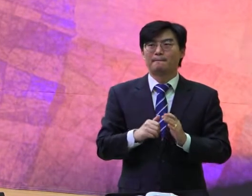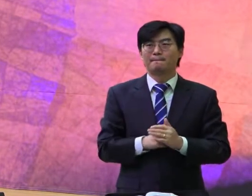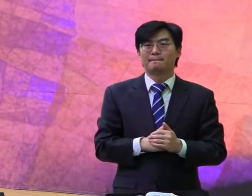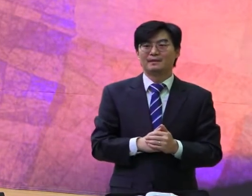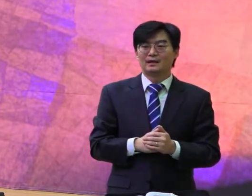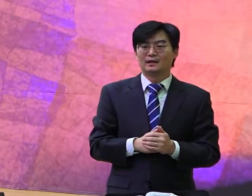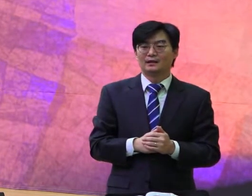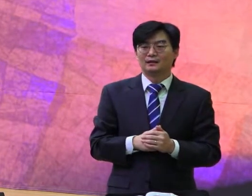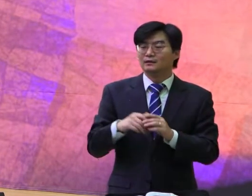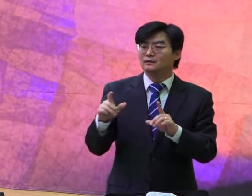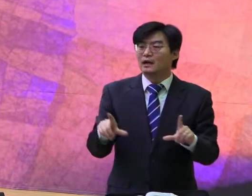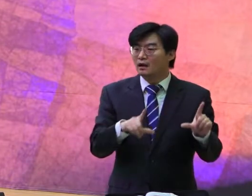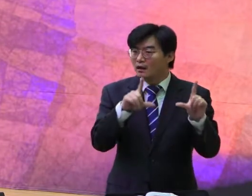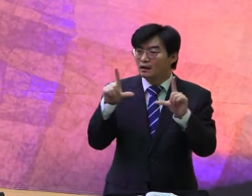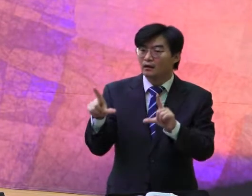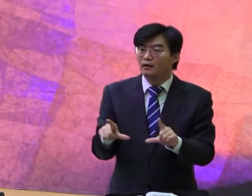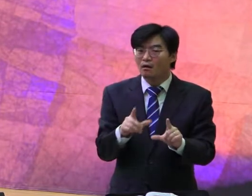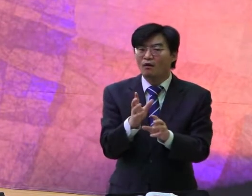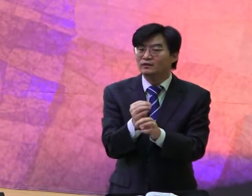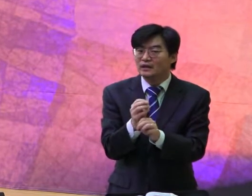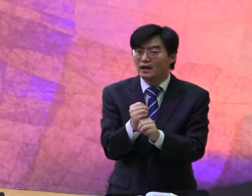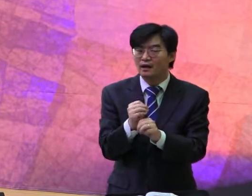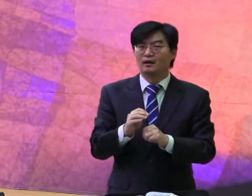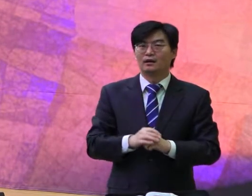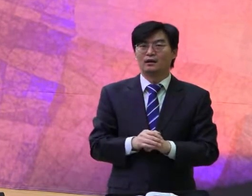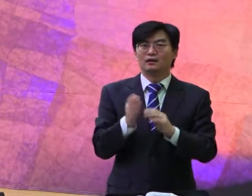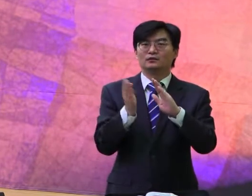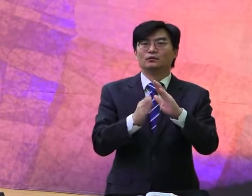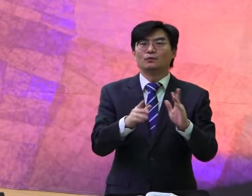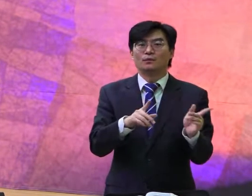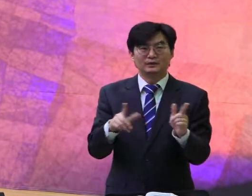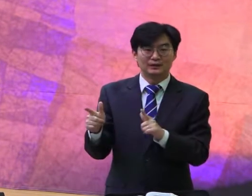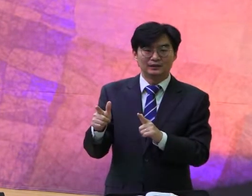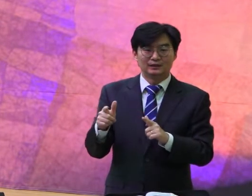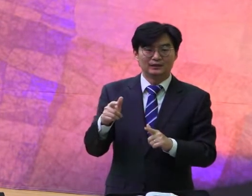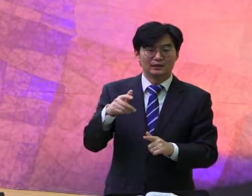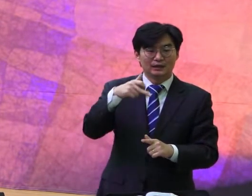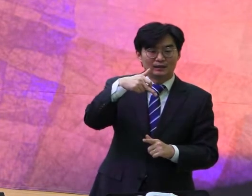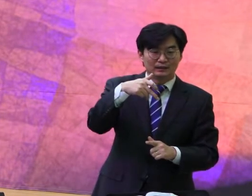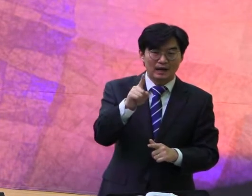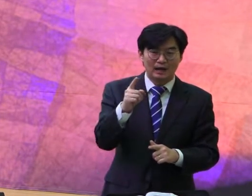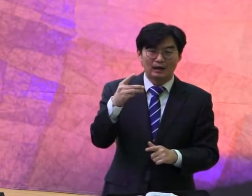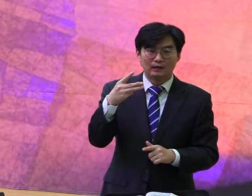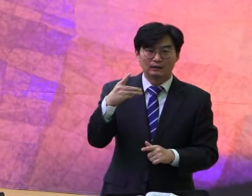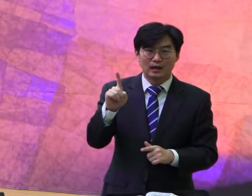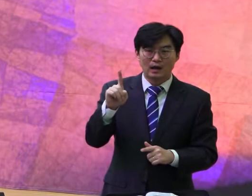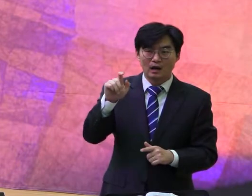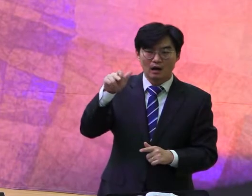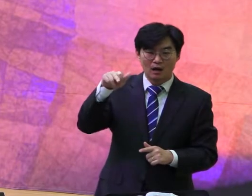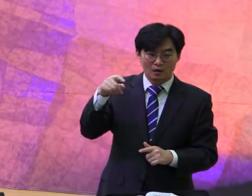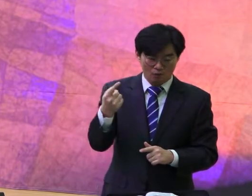아십니까? 그 당시에 성도들이 이 카타콤에서 280년 동안 살았다고